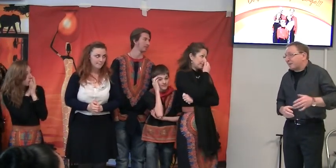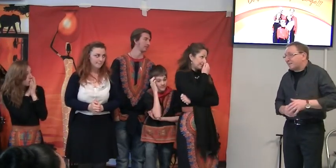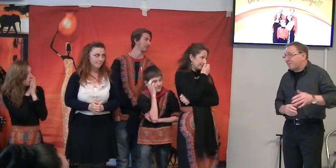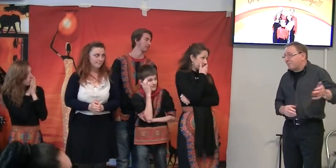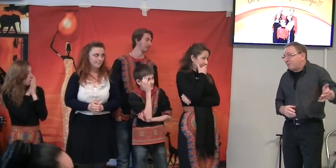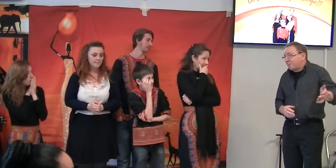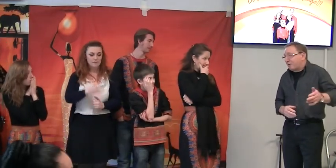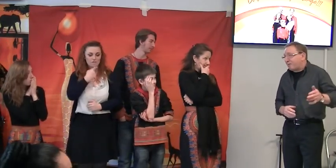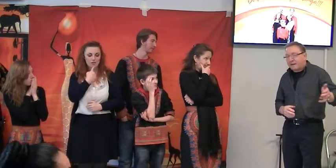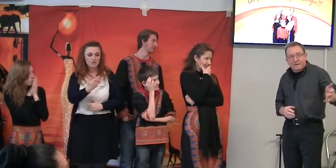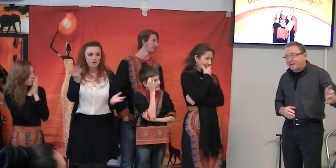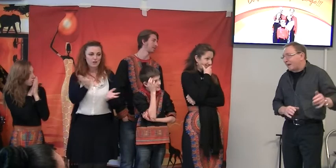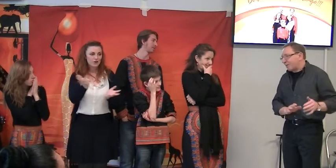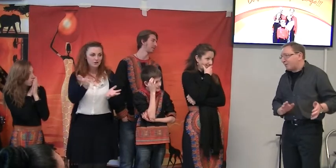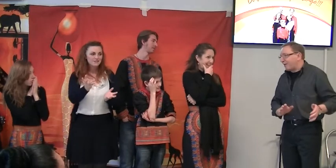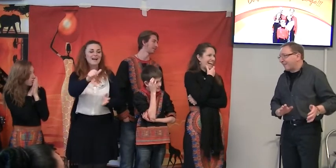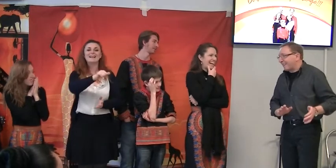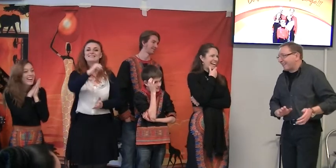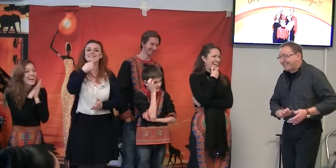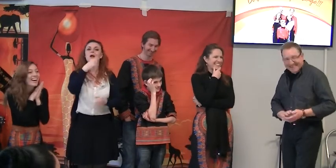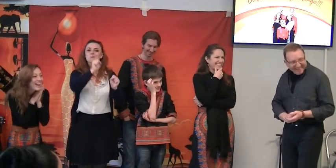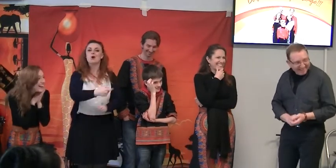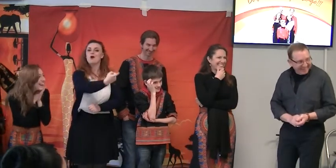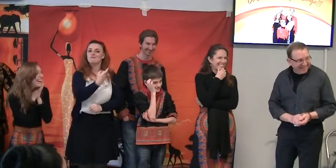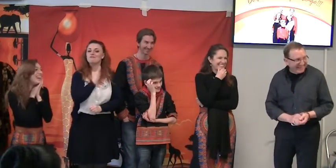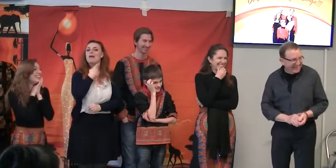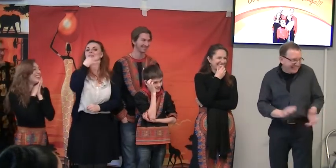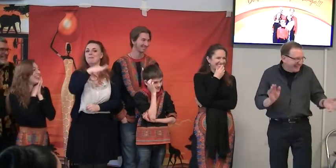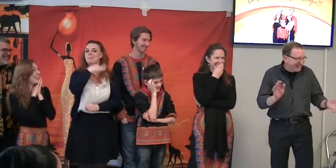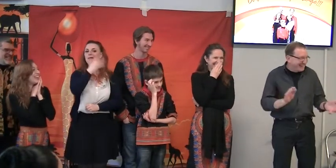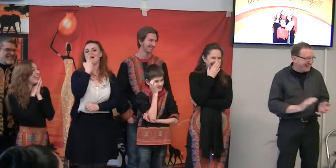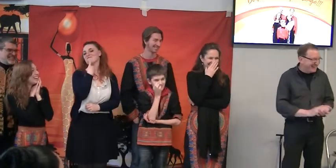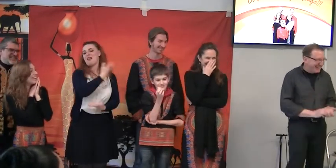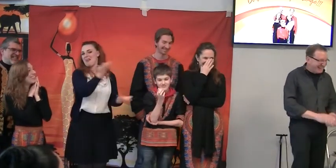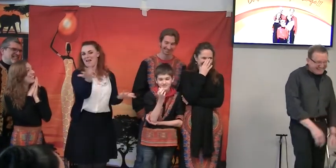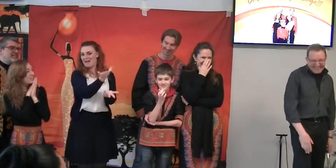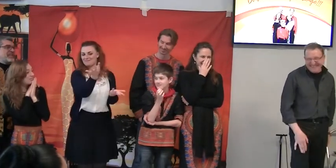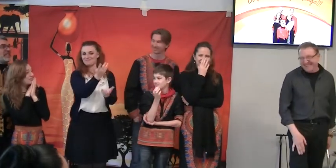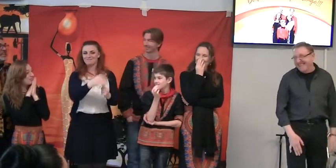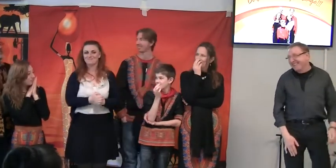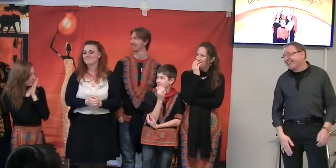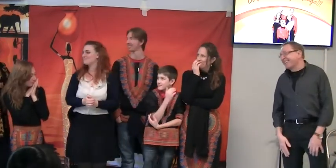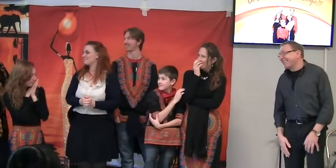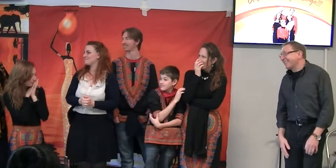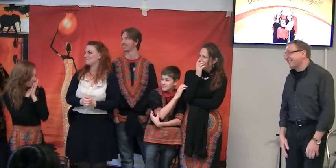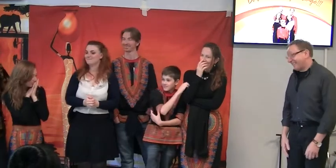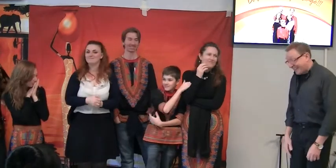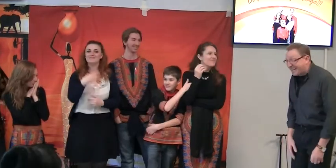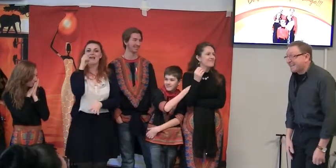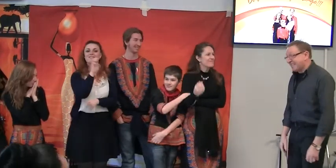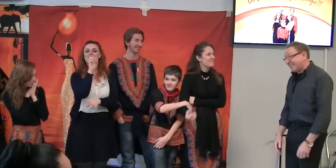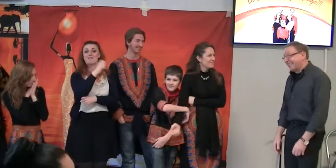Posso dire che sì. Può venire a predicare quando vuole. She's very good teacher.